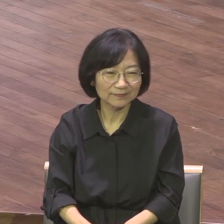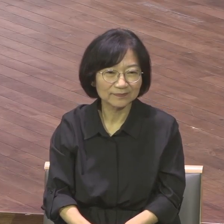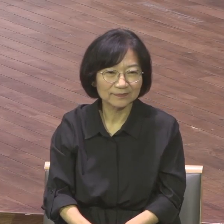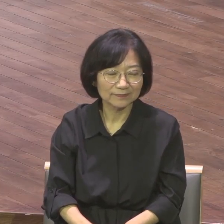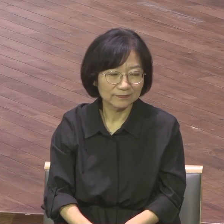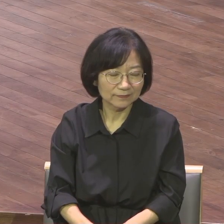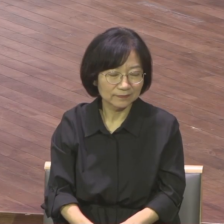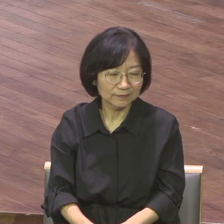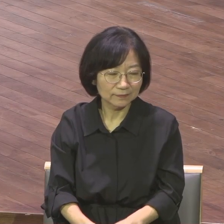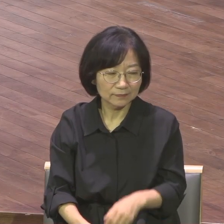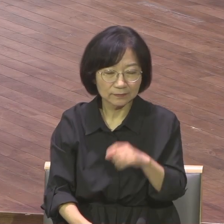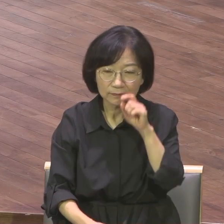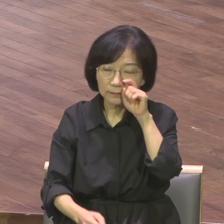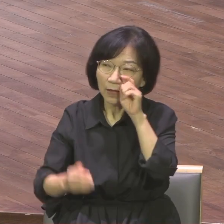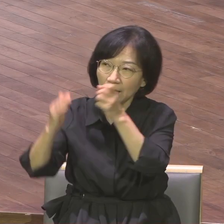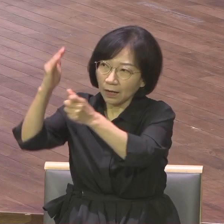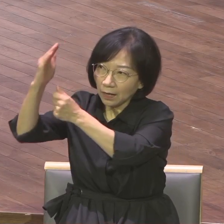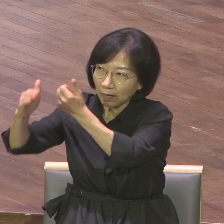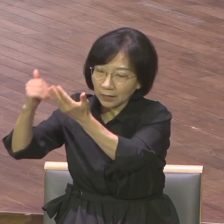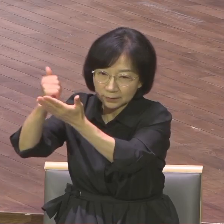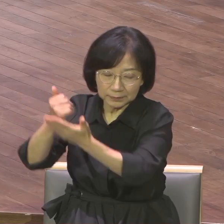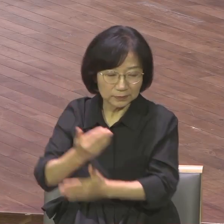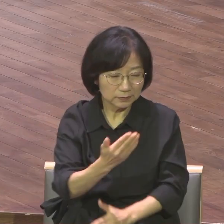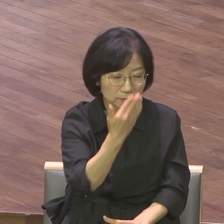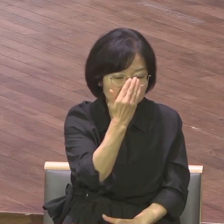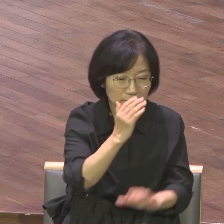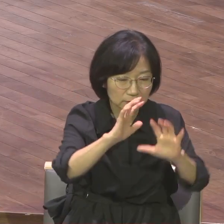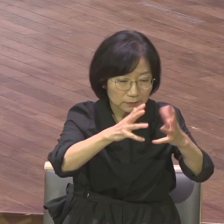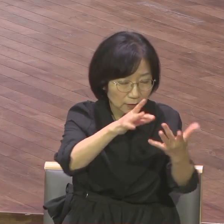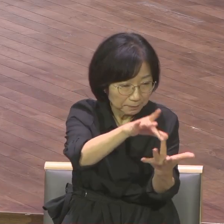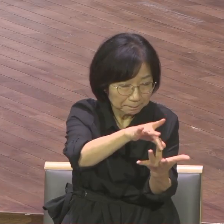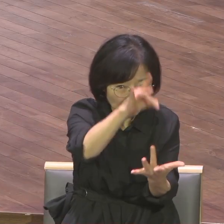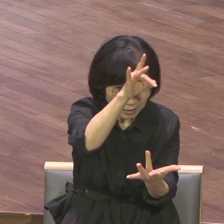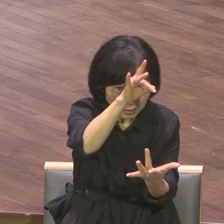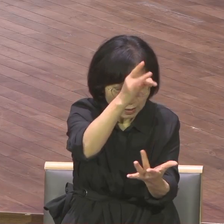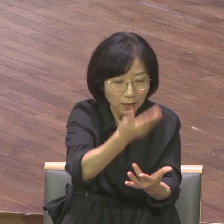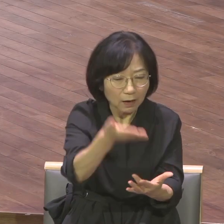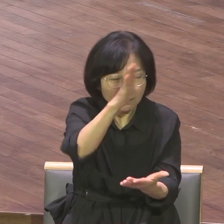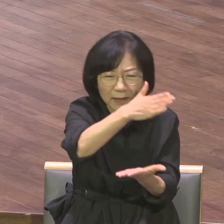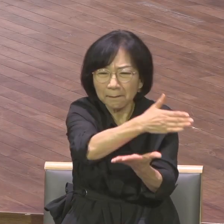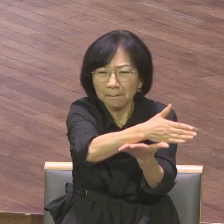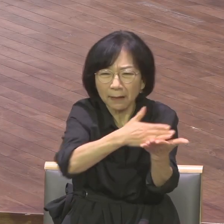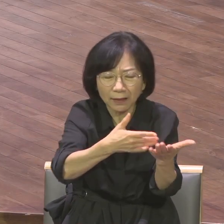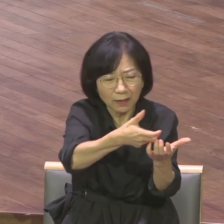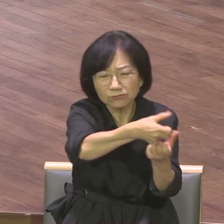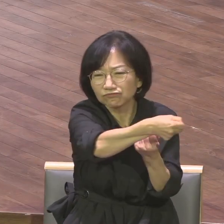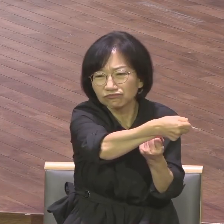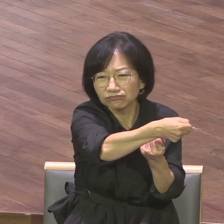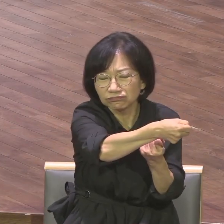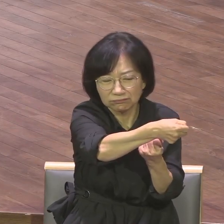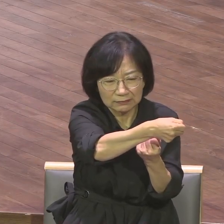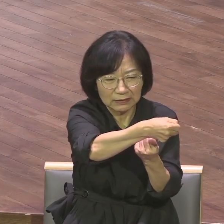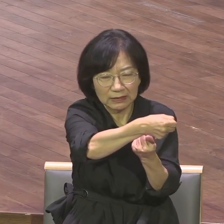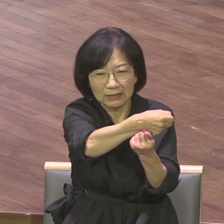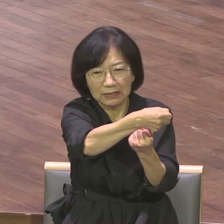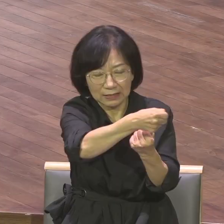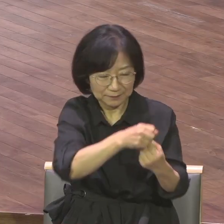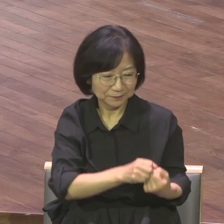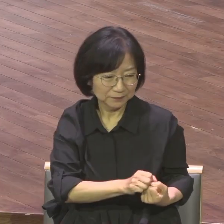유일하게 선택된 이 선민인 이스라엘과 이 유다가 하나님이 가장